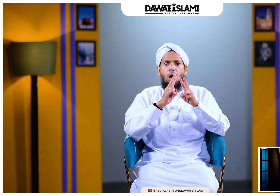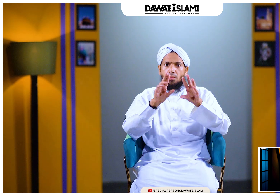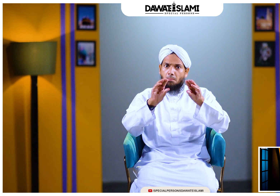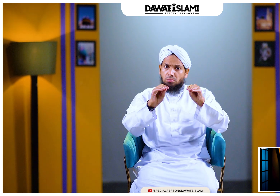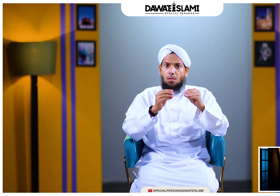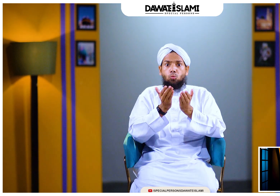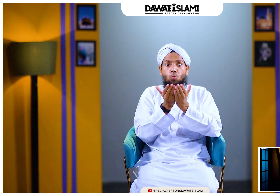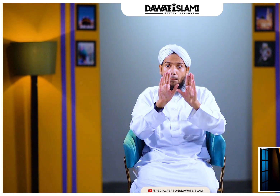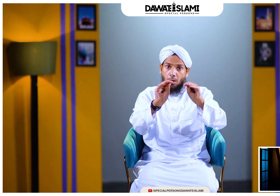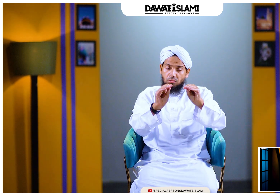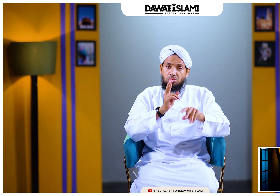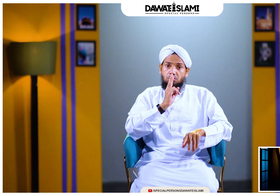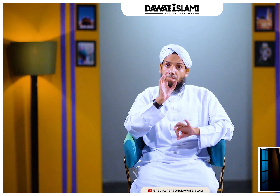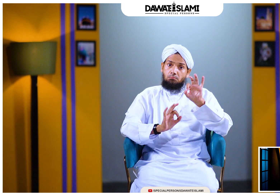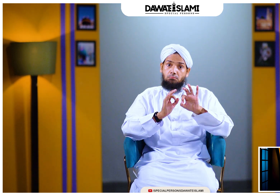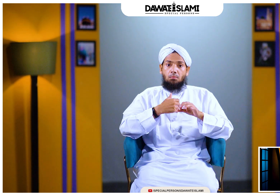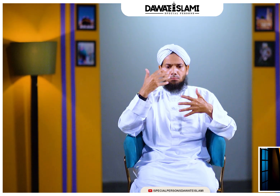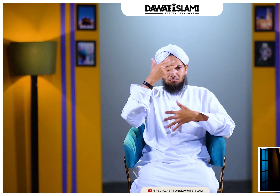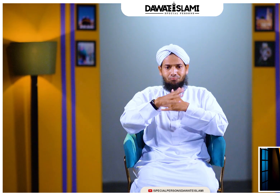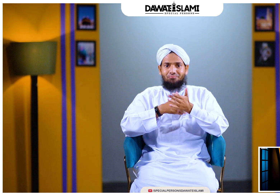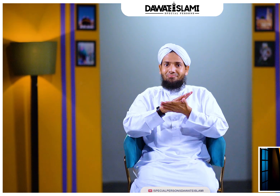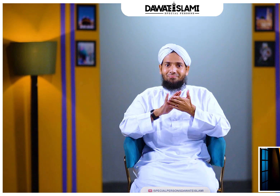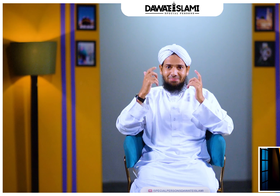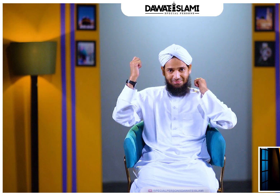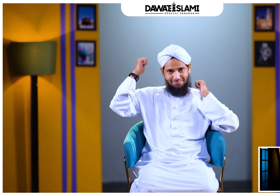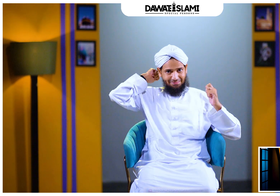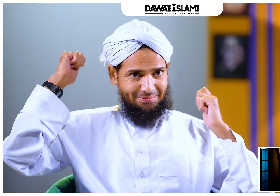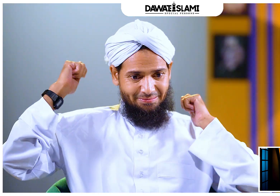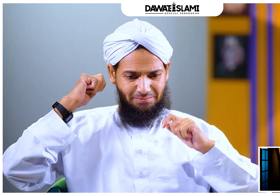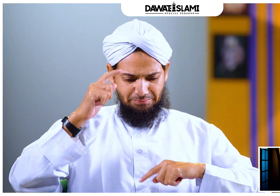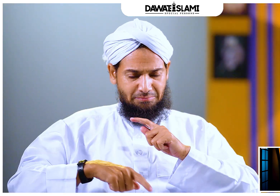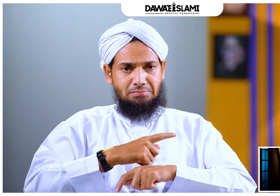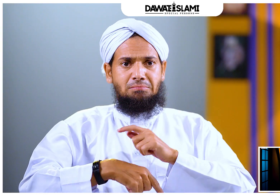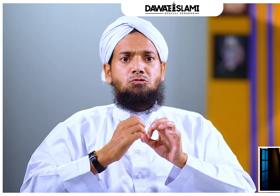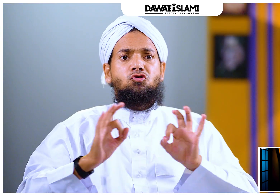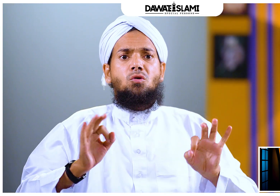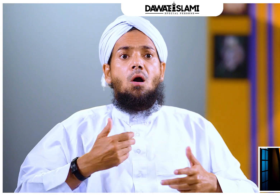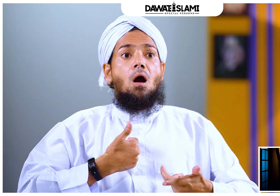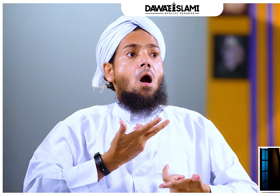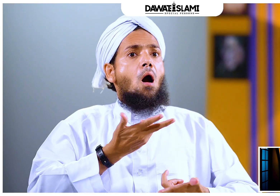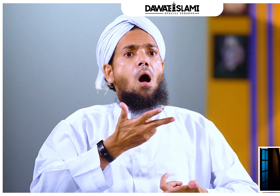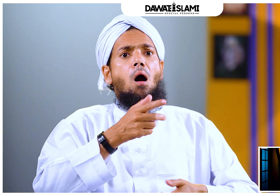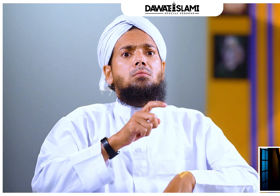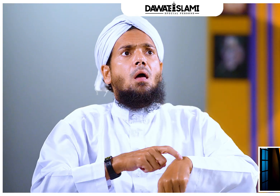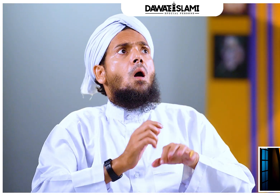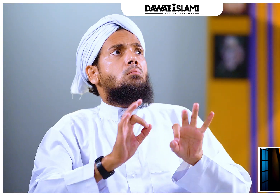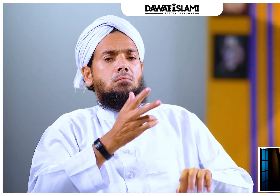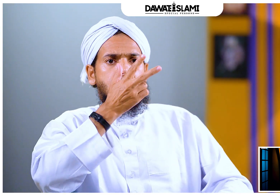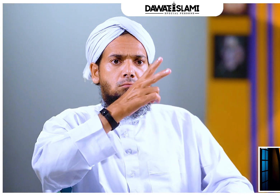گفتگو نہ کریں کوئی دعا بھی نہ پڑھیں نہانے کے بعد ٹاول وغیرہ سے بدن پہنچنے میں حرج نہیں اگر مقروب وقت نہ ہو تو دو رکعت